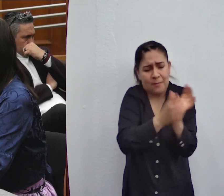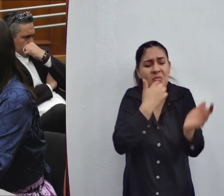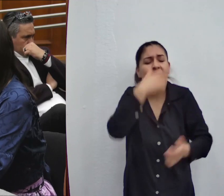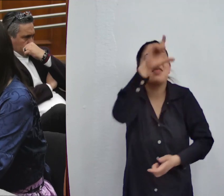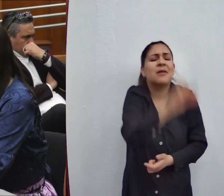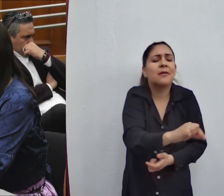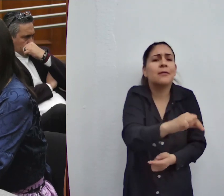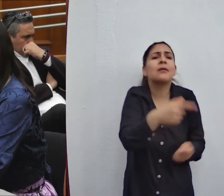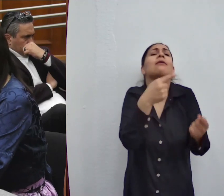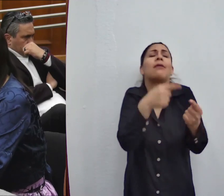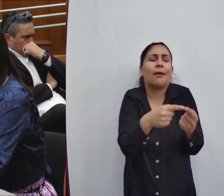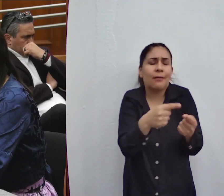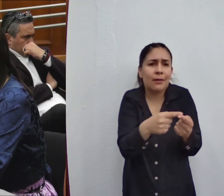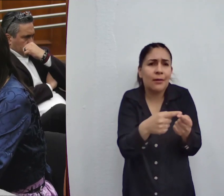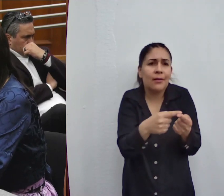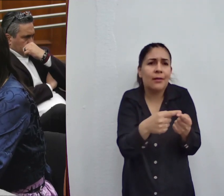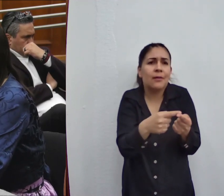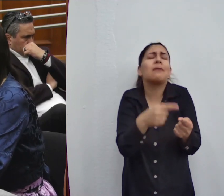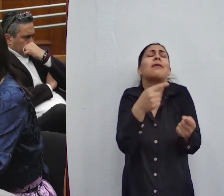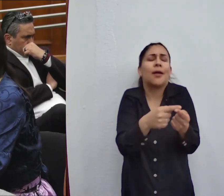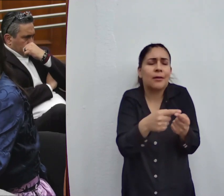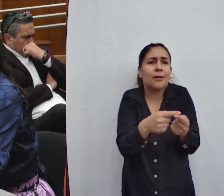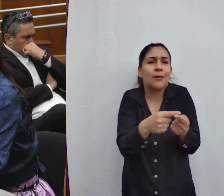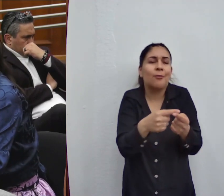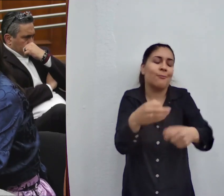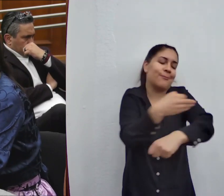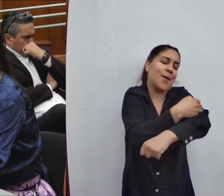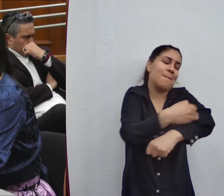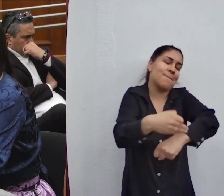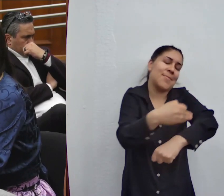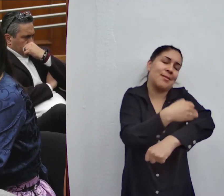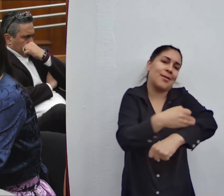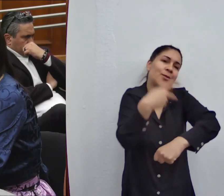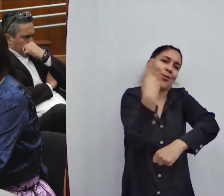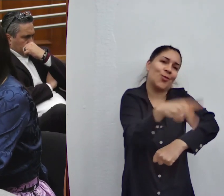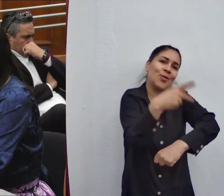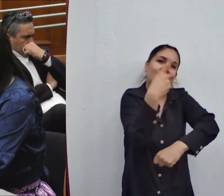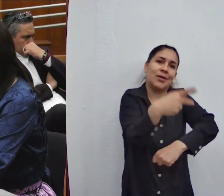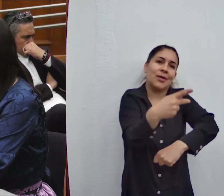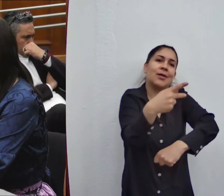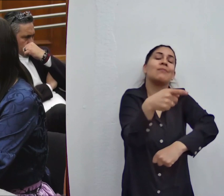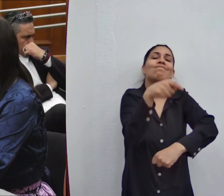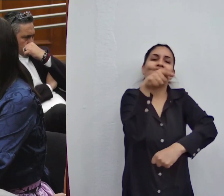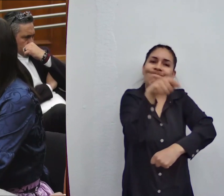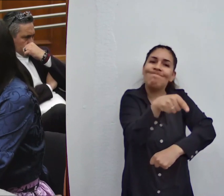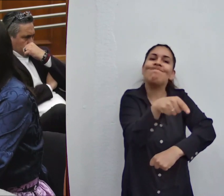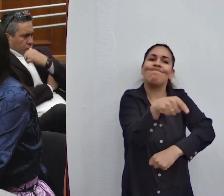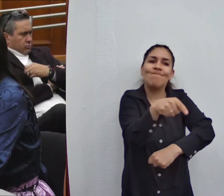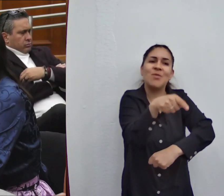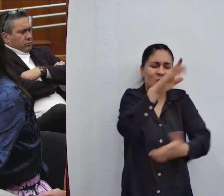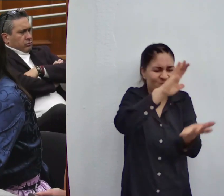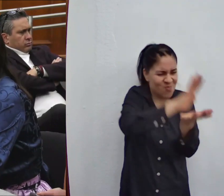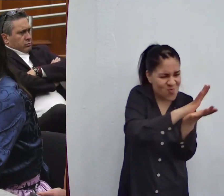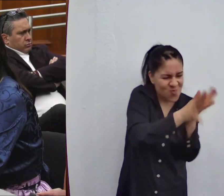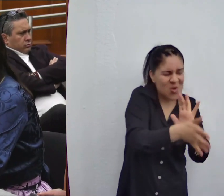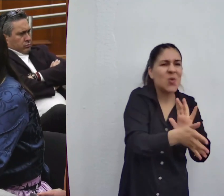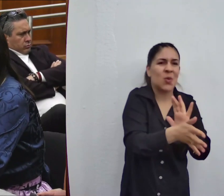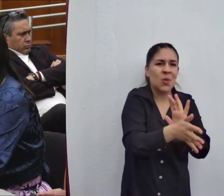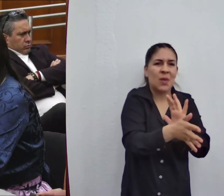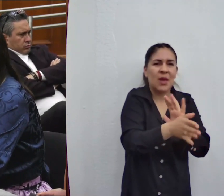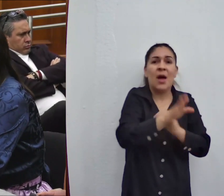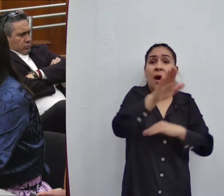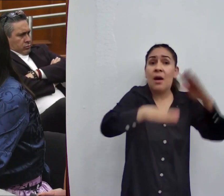que no salen a alguna institución, los que no buscan rehabilitación. Aquí me surge la duda, ¿en